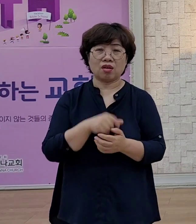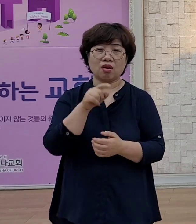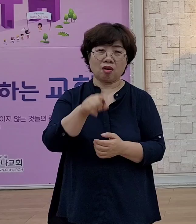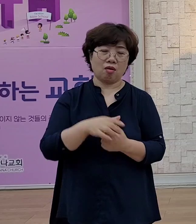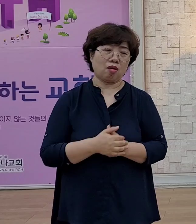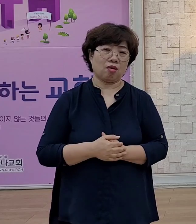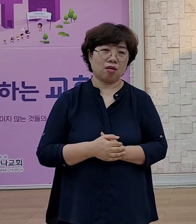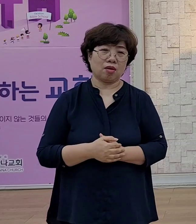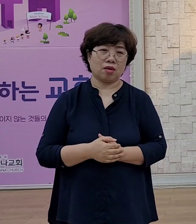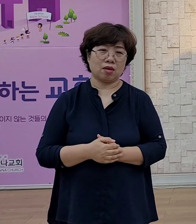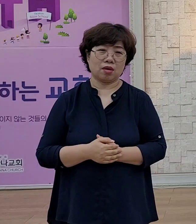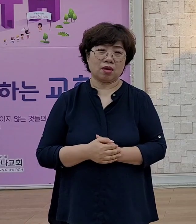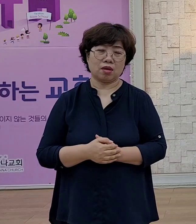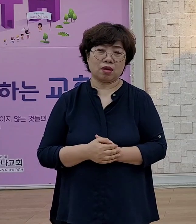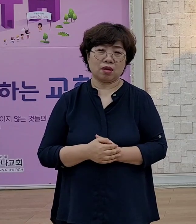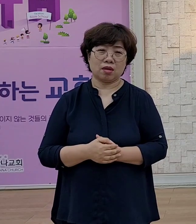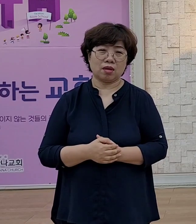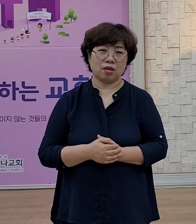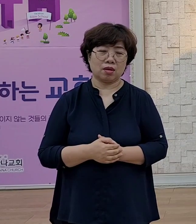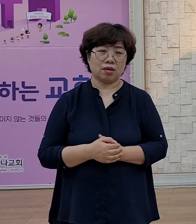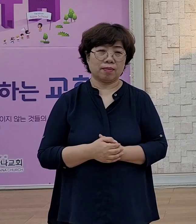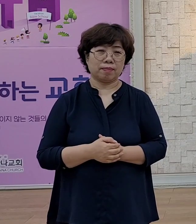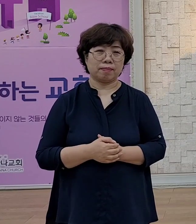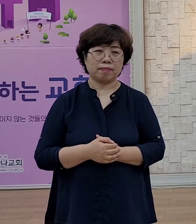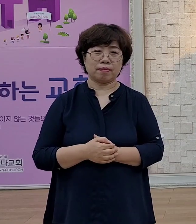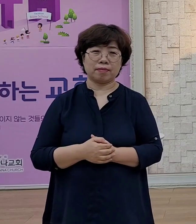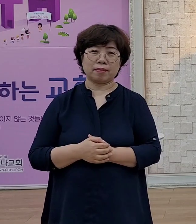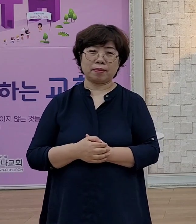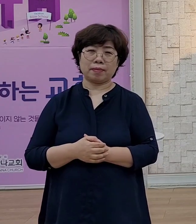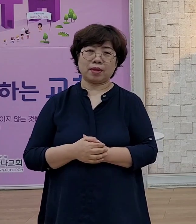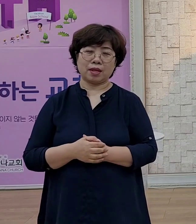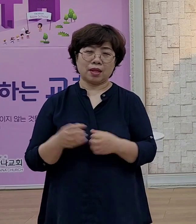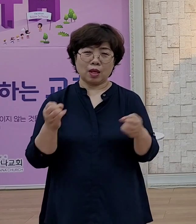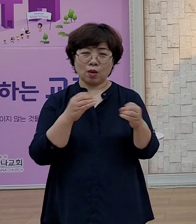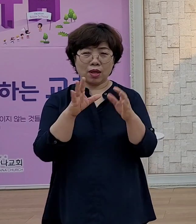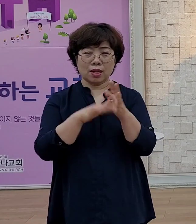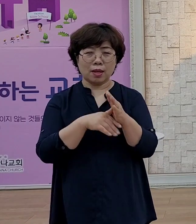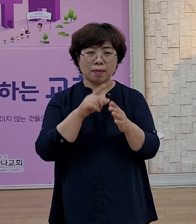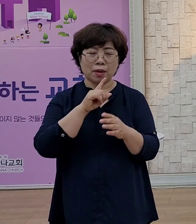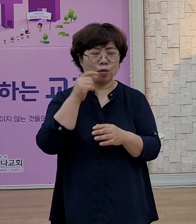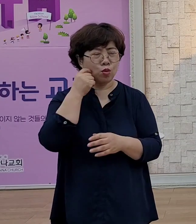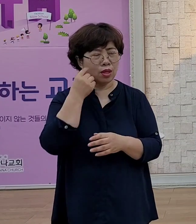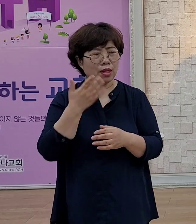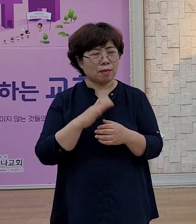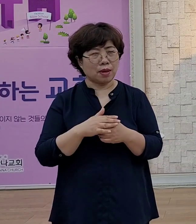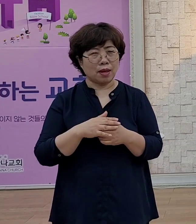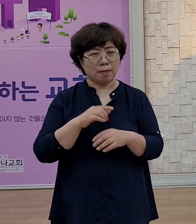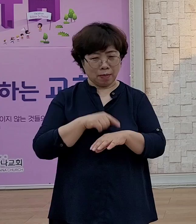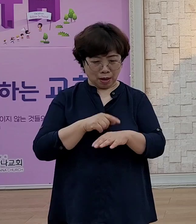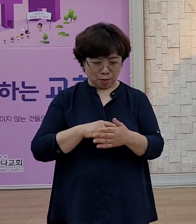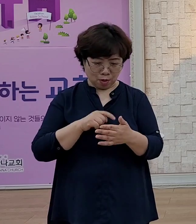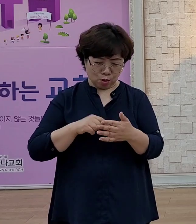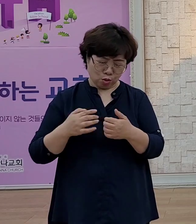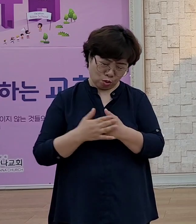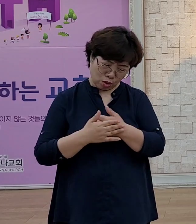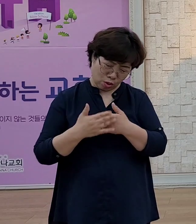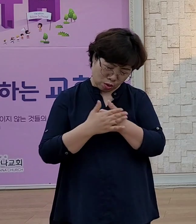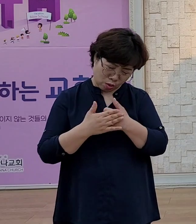참 저는 그 자체가 참, 제가 그렇게 말은 안 했지만 참 위로가 돼요.